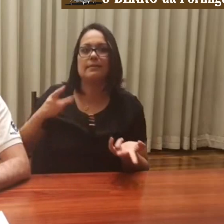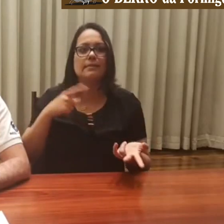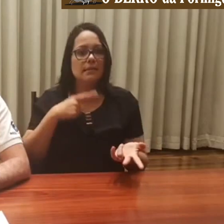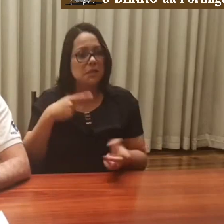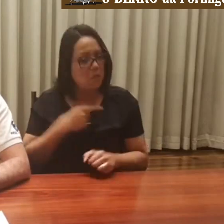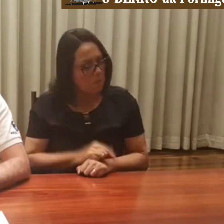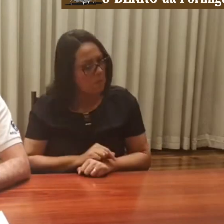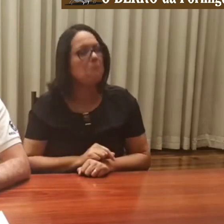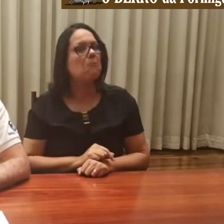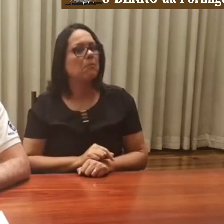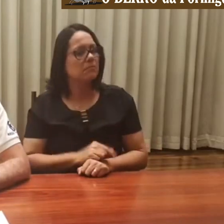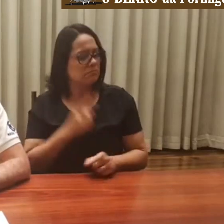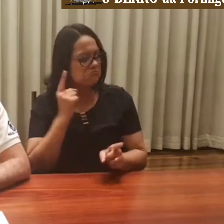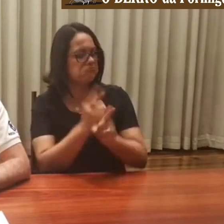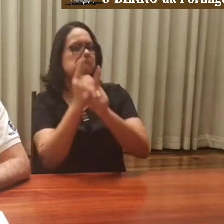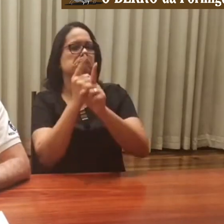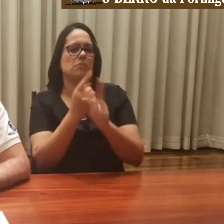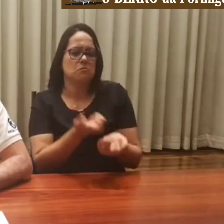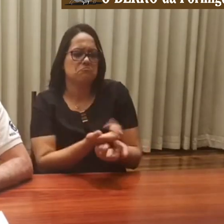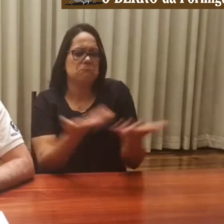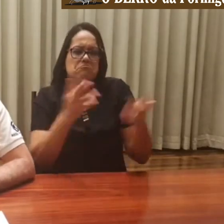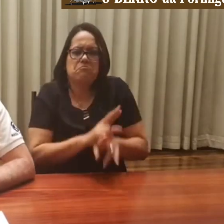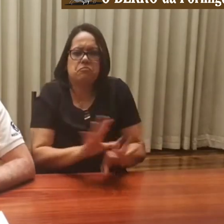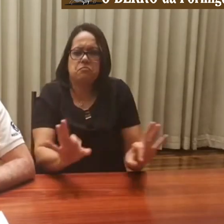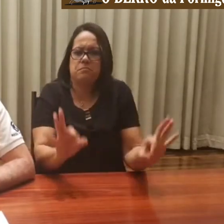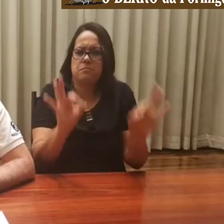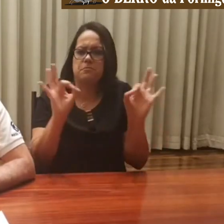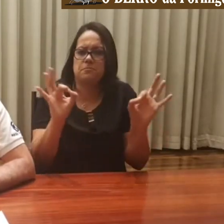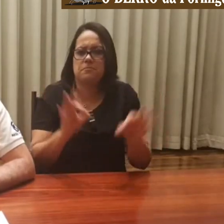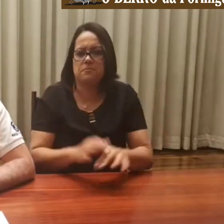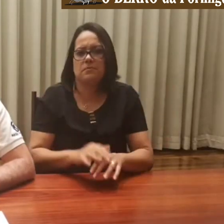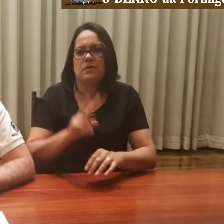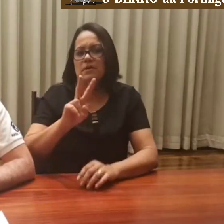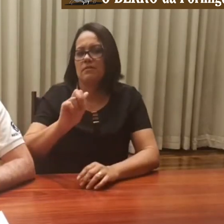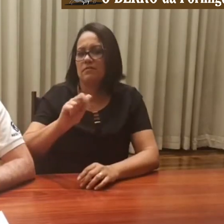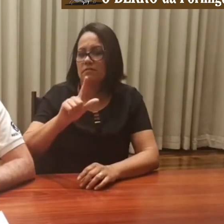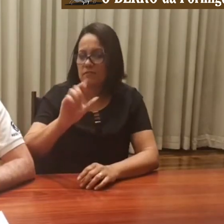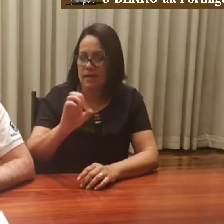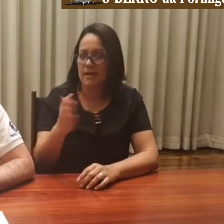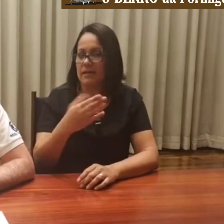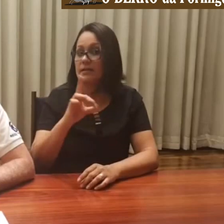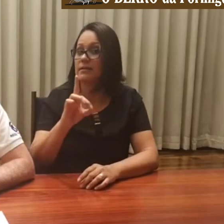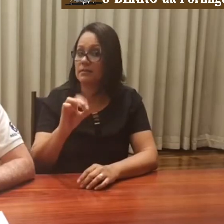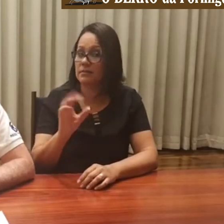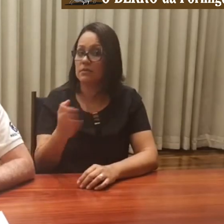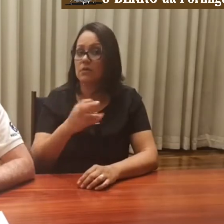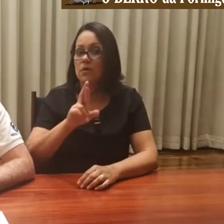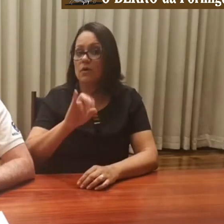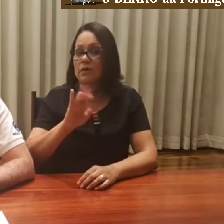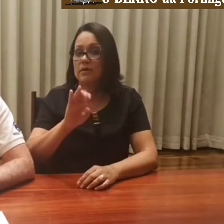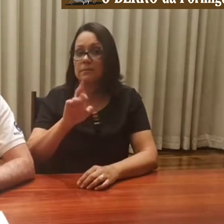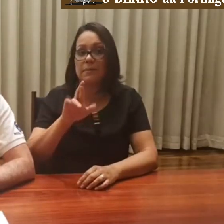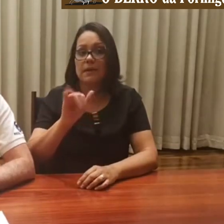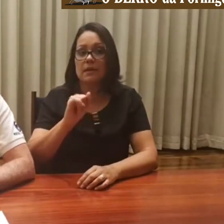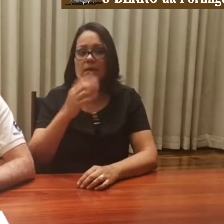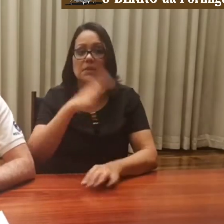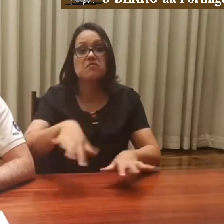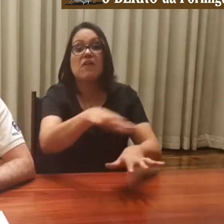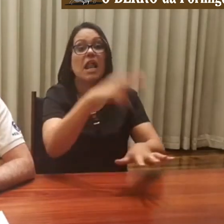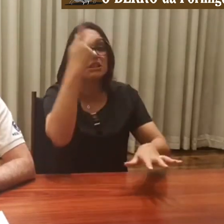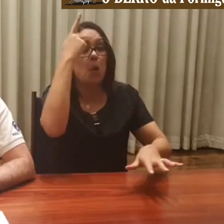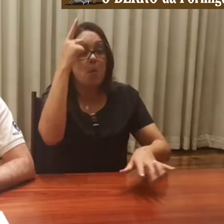no Brasil e aparece agora nessa riquíssima região chamada Vale do Ribeira, e que na verdade é tida como a área mais pobre de São Paulo,